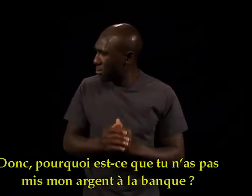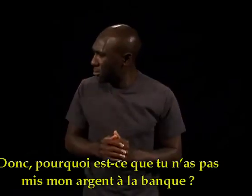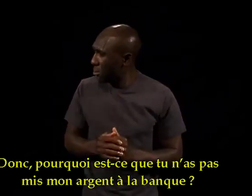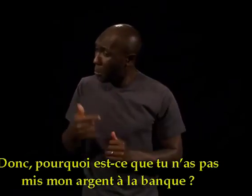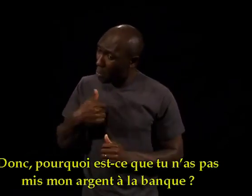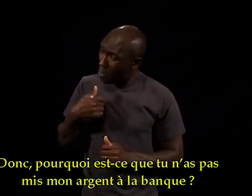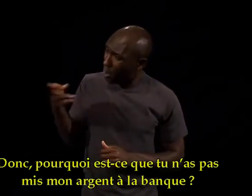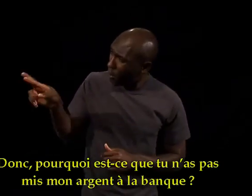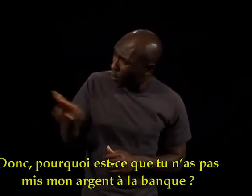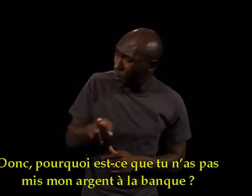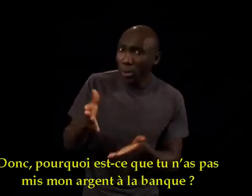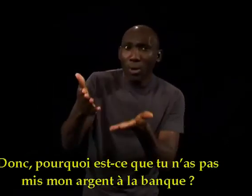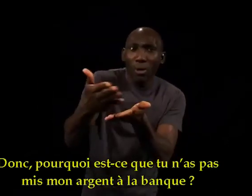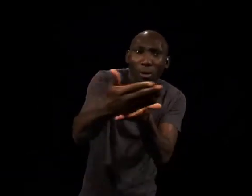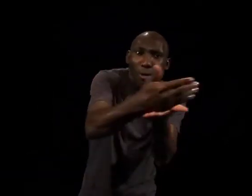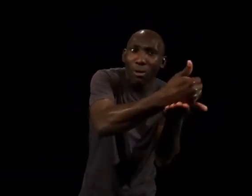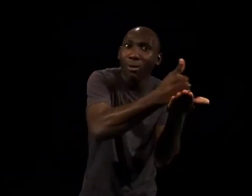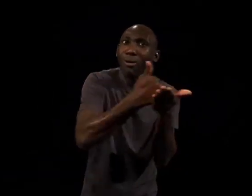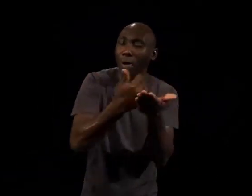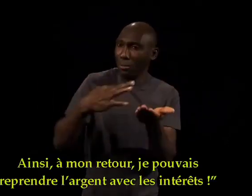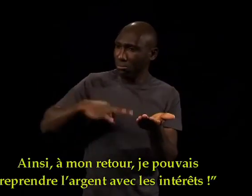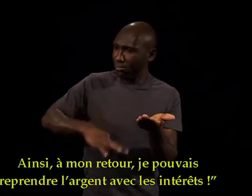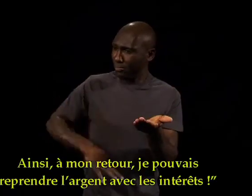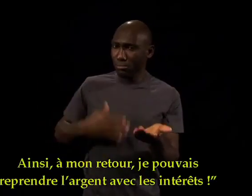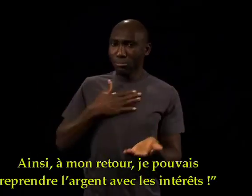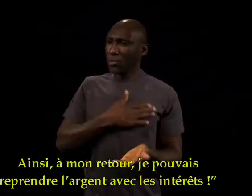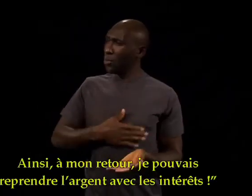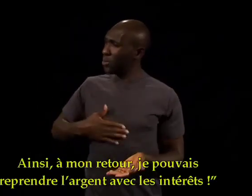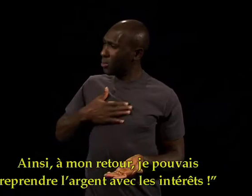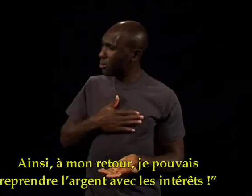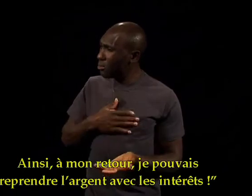Ainsi, à mon retour, je pouvais reprendre l'argent avec les intérêts.